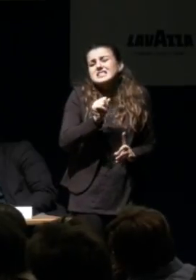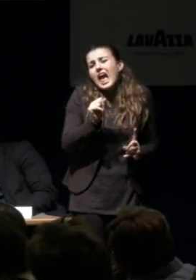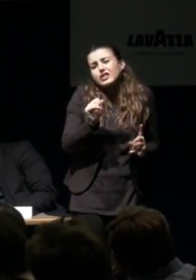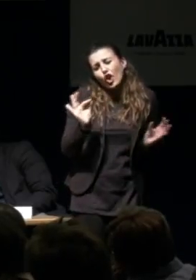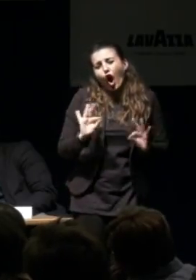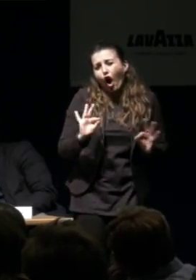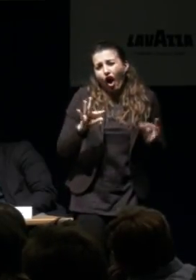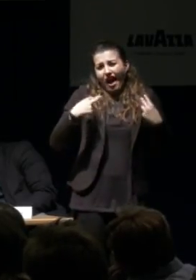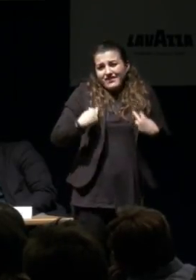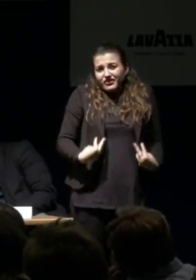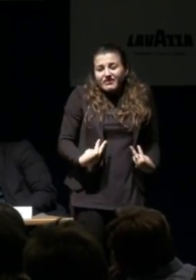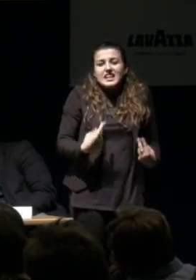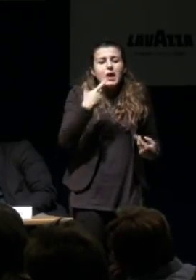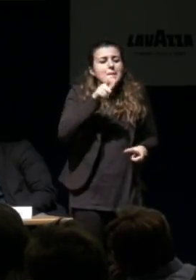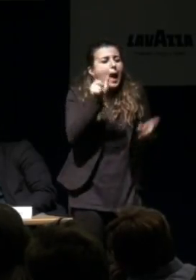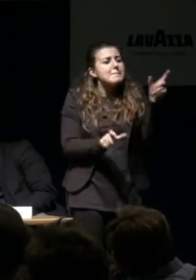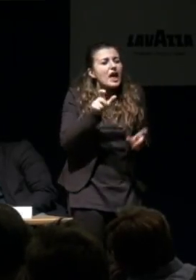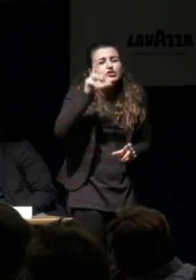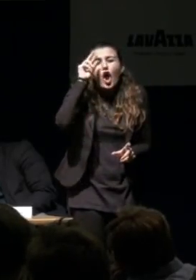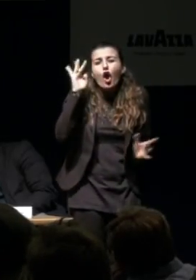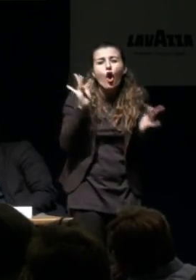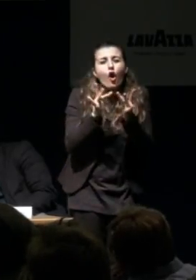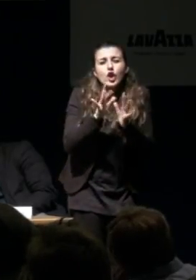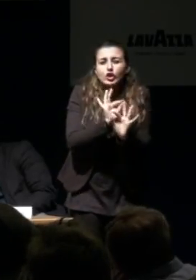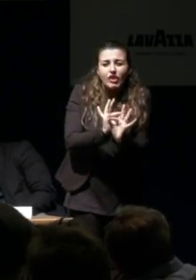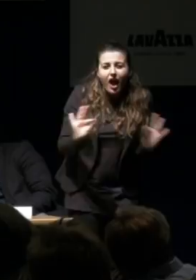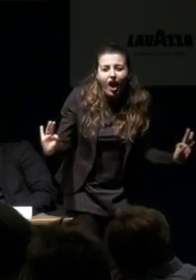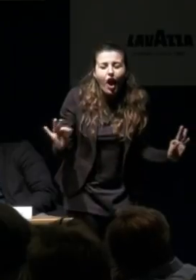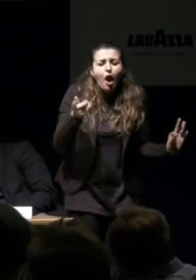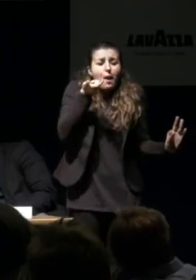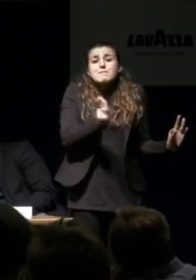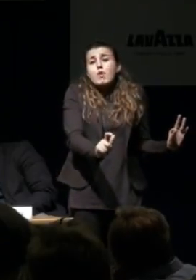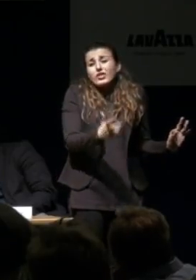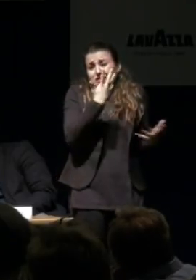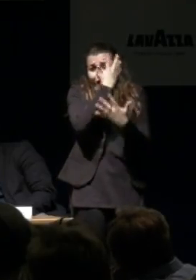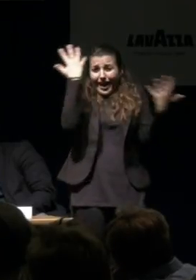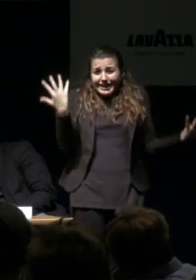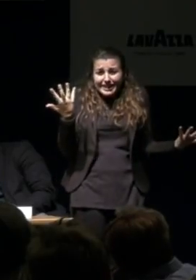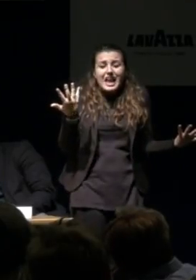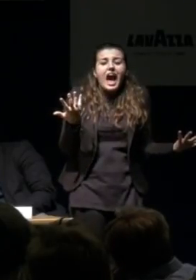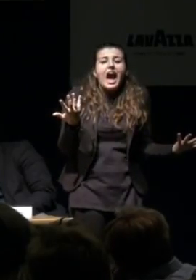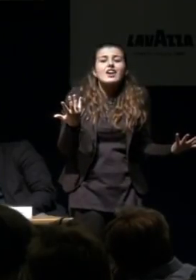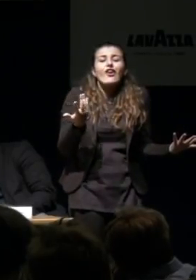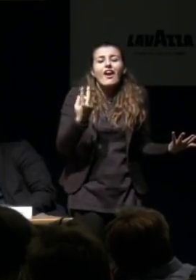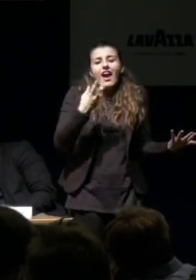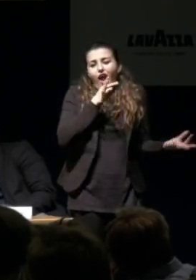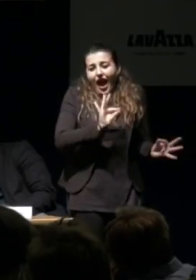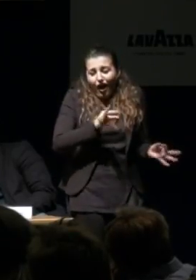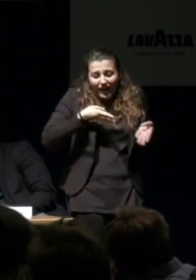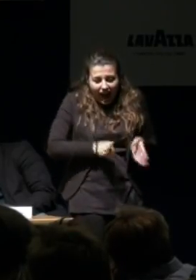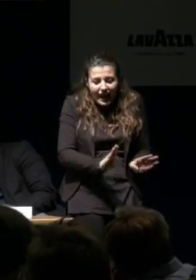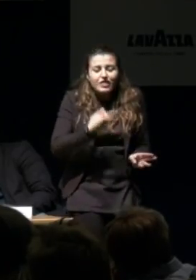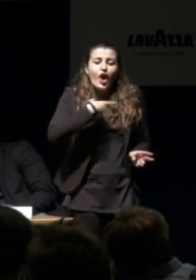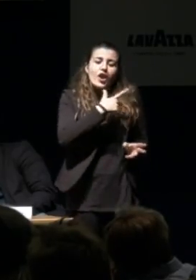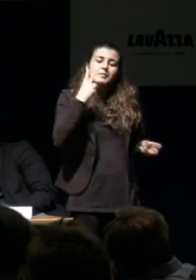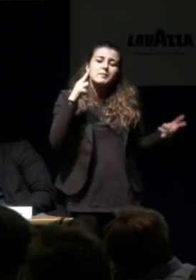vivere e persone che non aveva potuto conoscere per per motivi biografici una volta andammo insieme a trovare